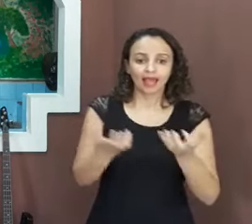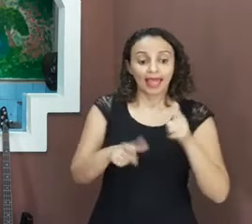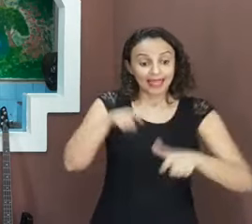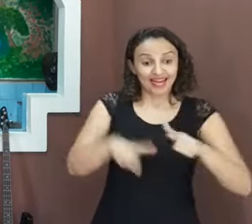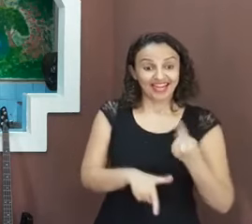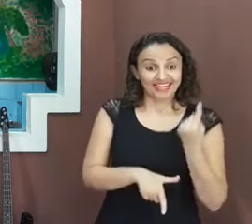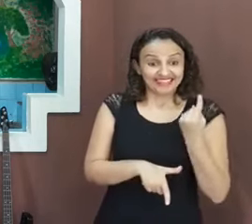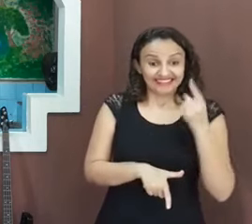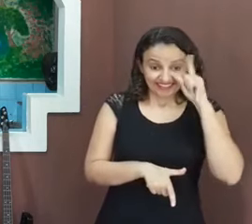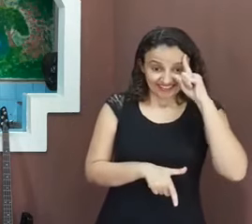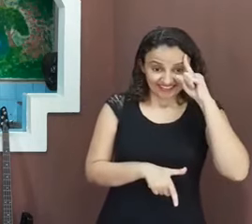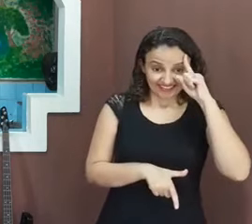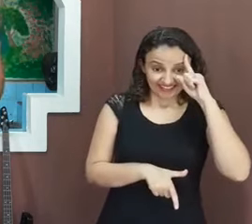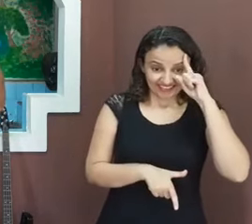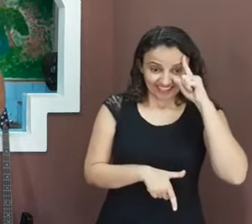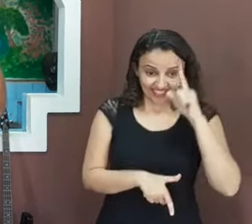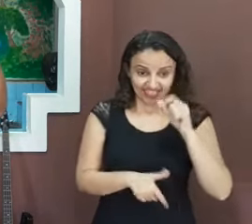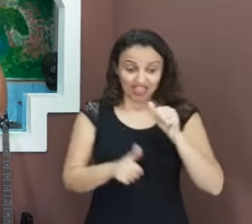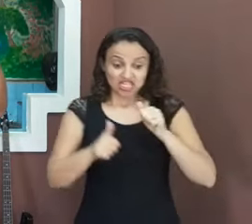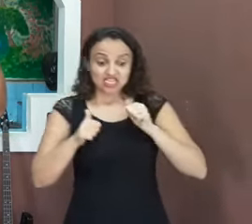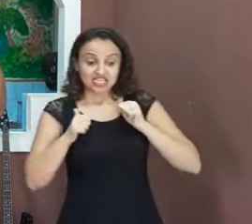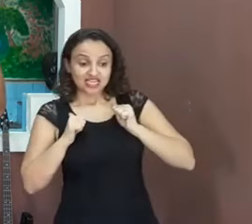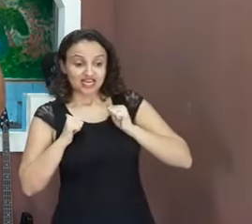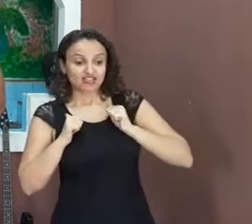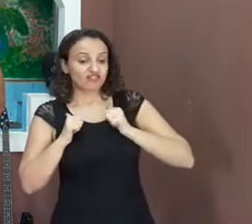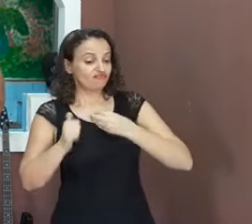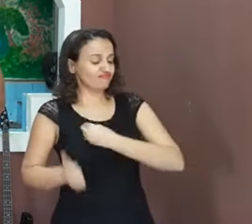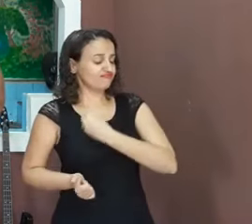e descansar eternamente.